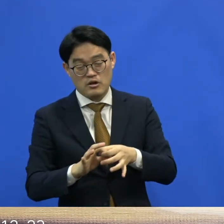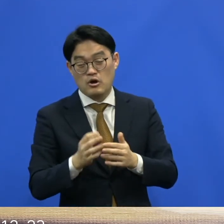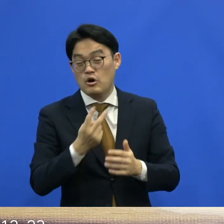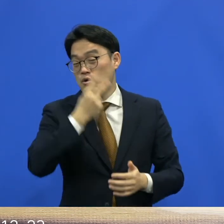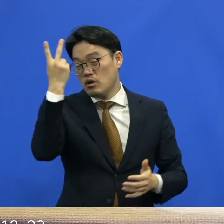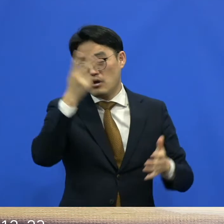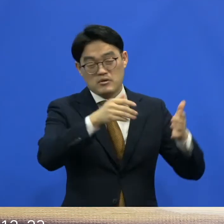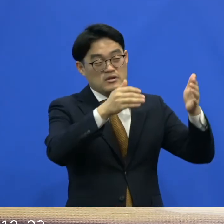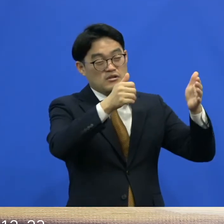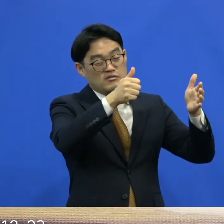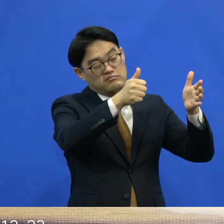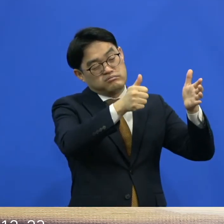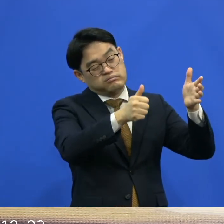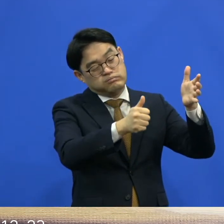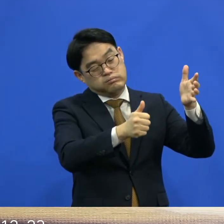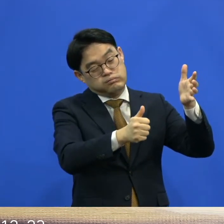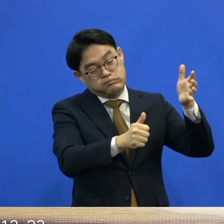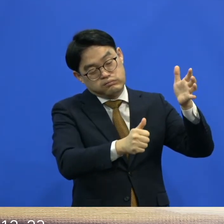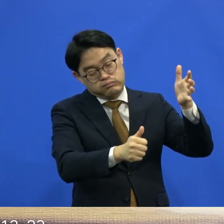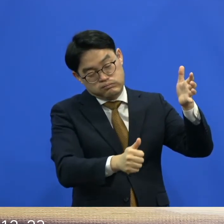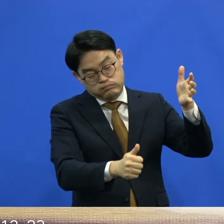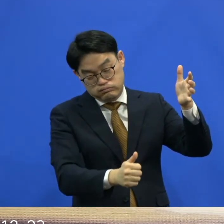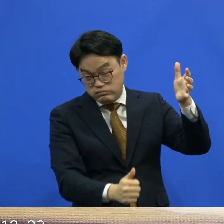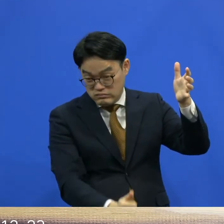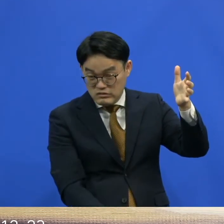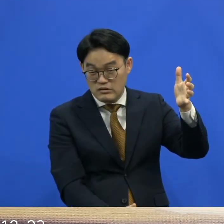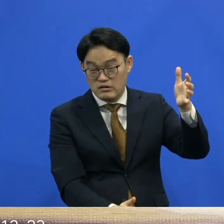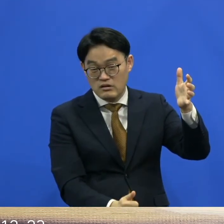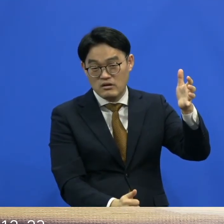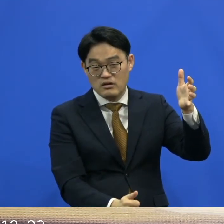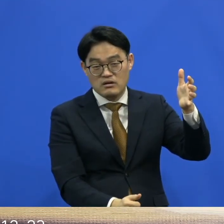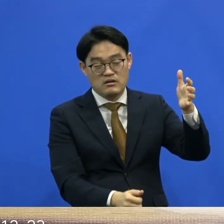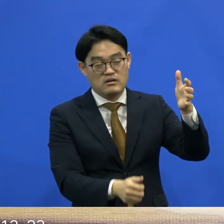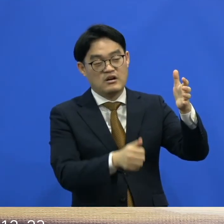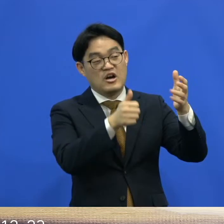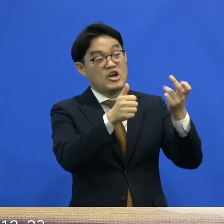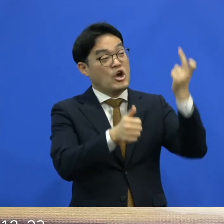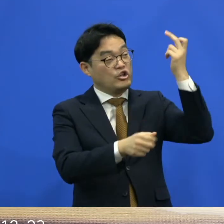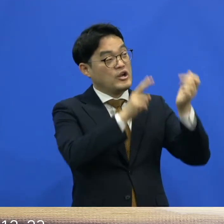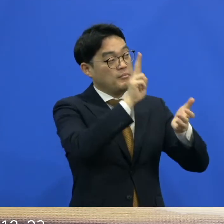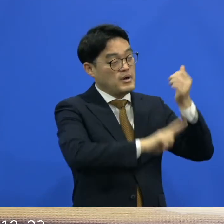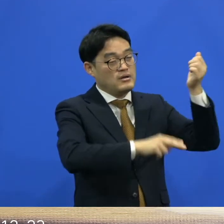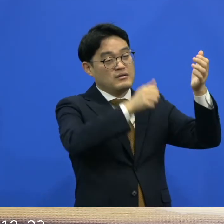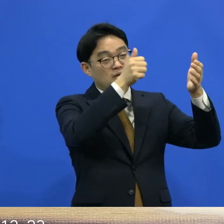지금도 잊혀진 상태, 다시 감옥이라는 구덩이에 빠진 것 같아요.